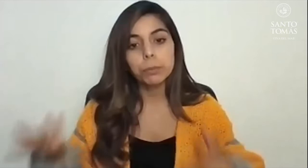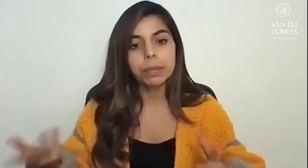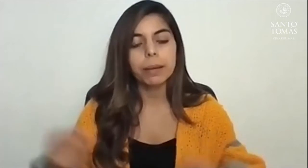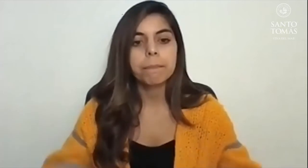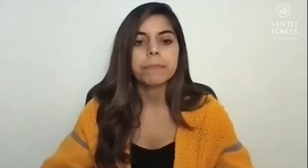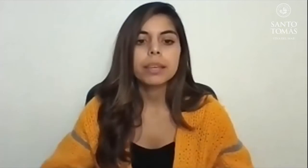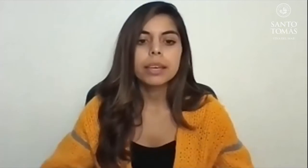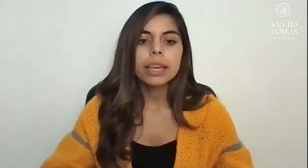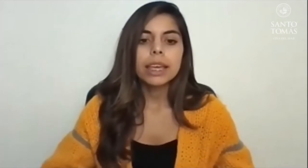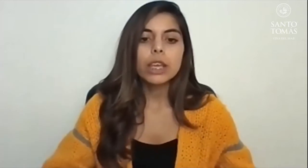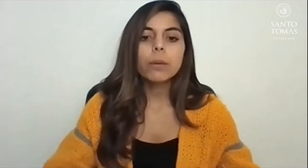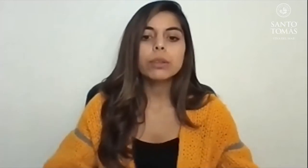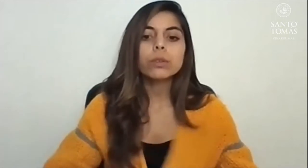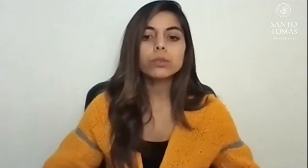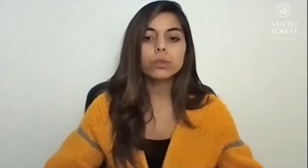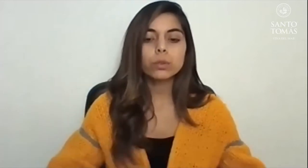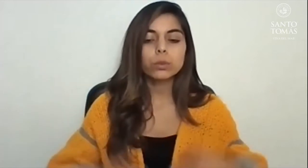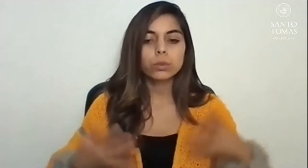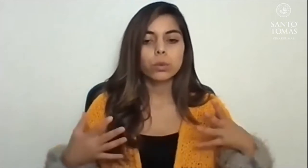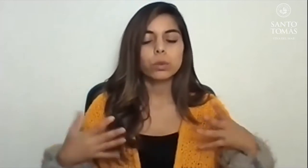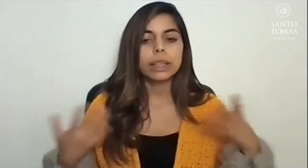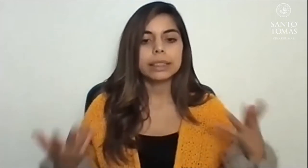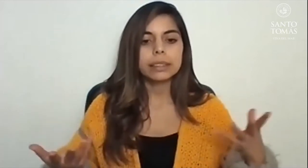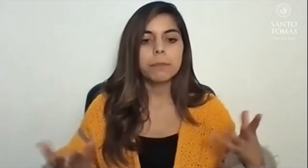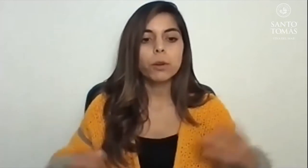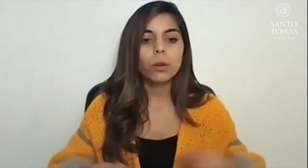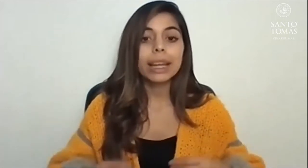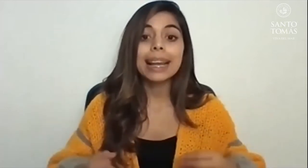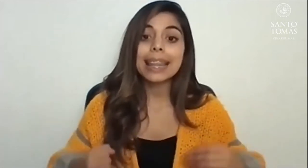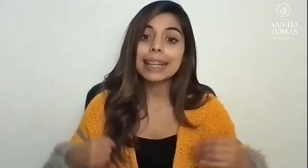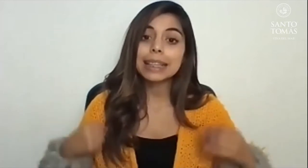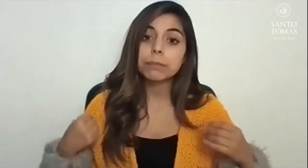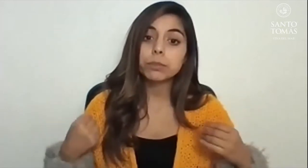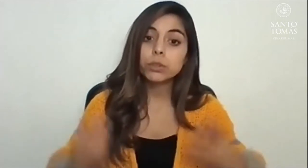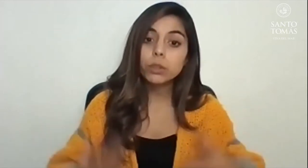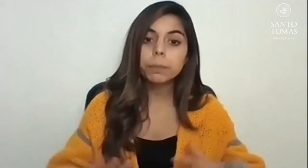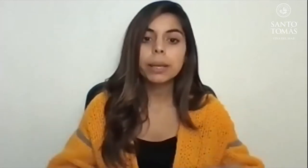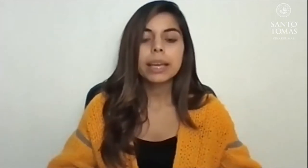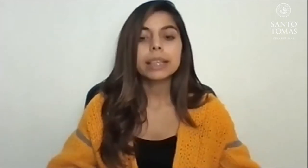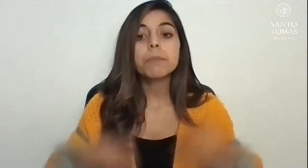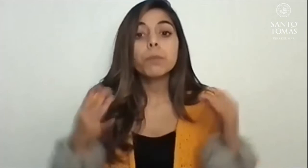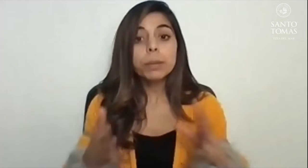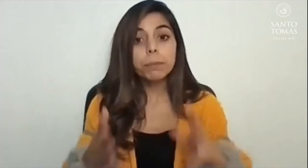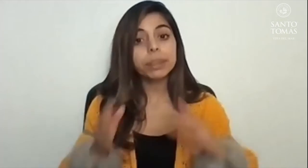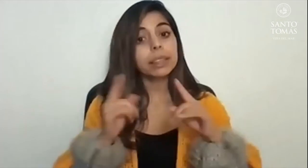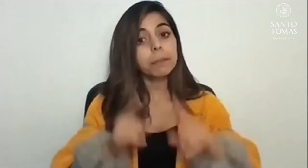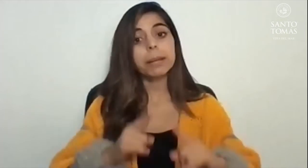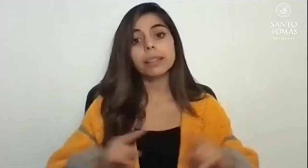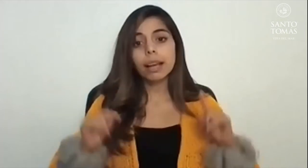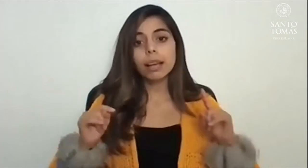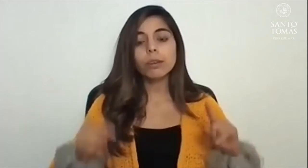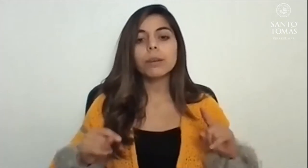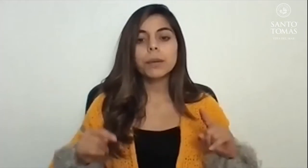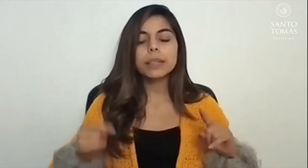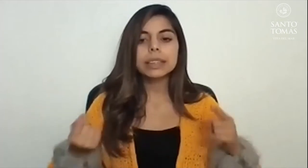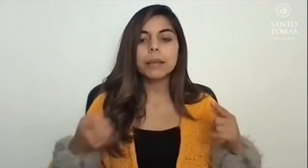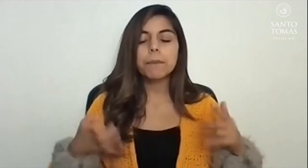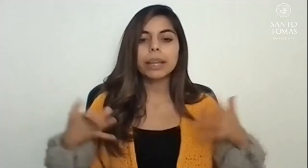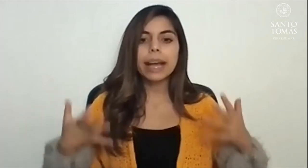propiedad. Y cuando nosotros utilizamos lo que es la descripción, que es muy importante practicarlo en lengua de señas porque hace